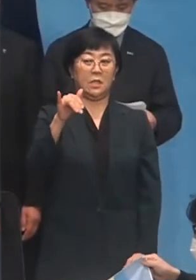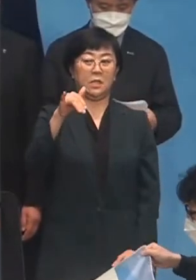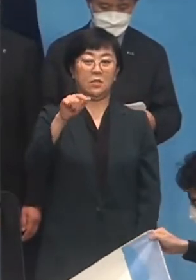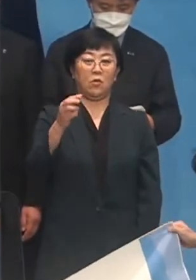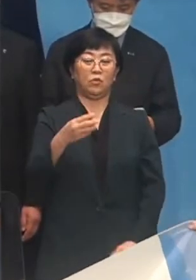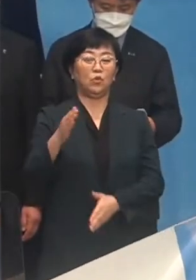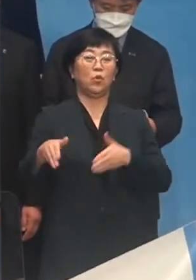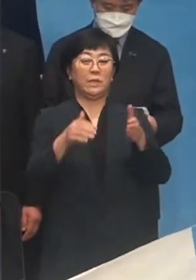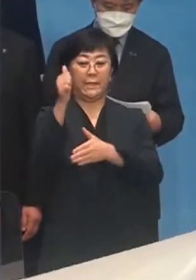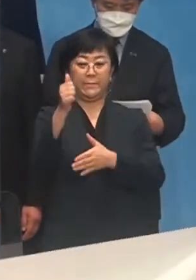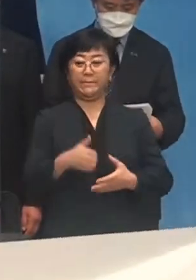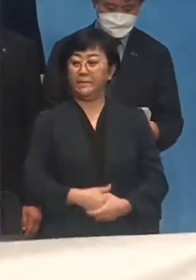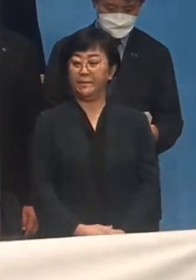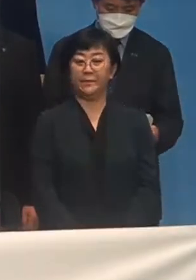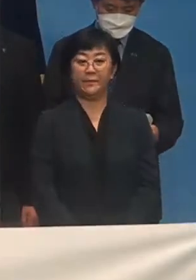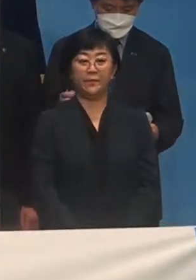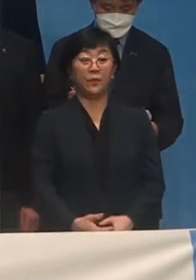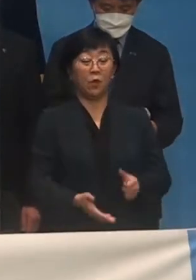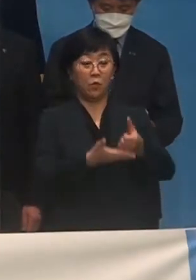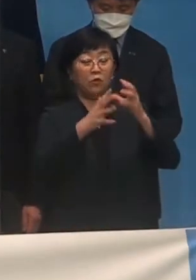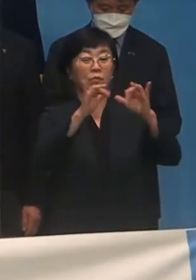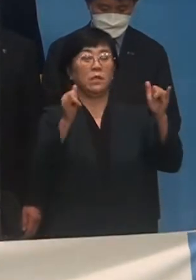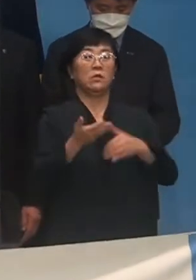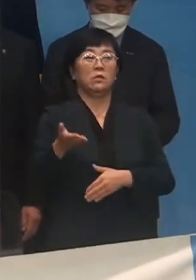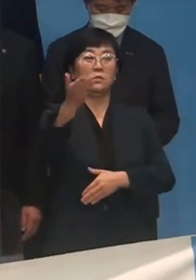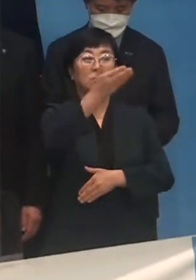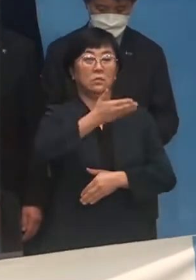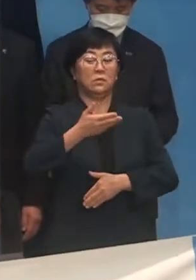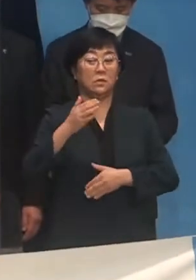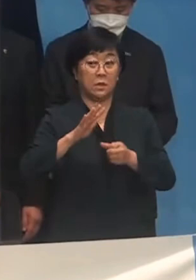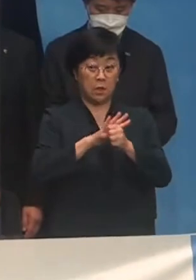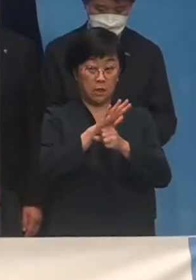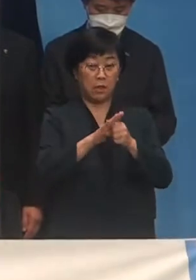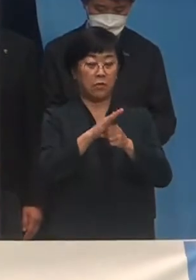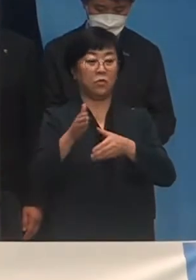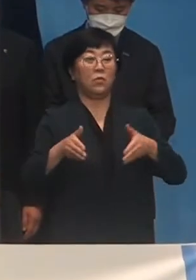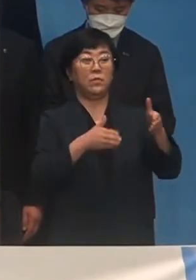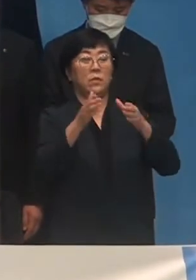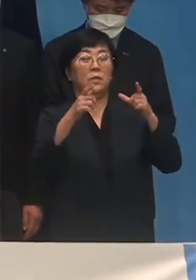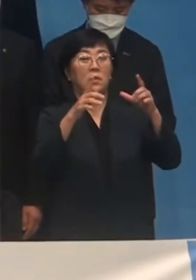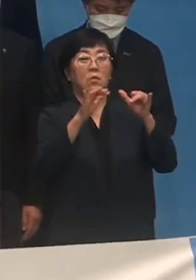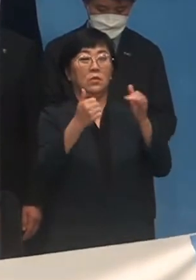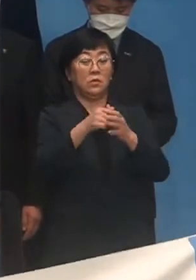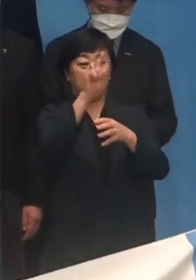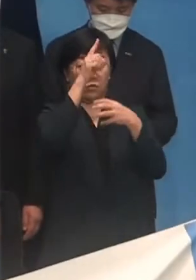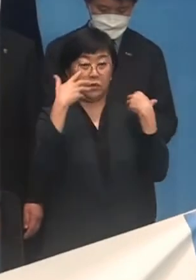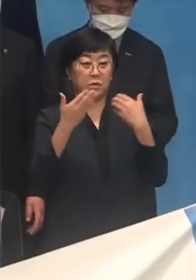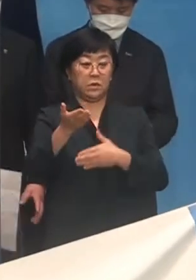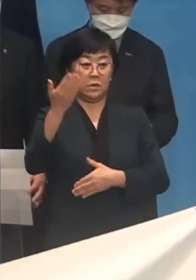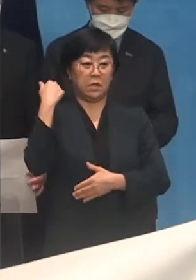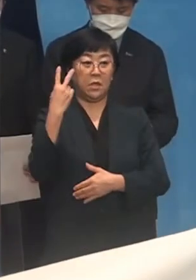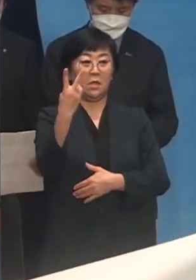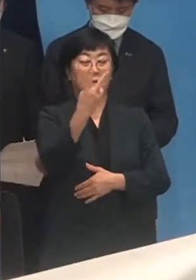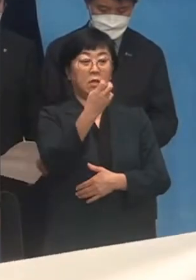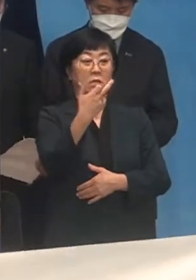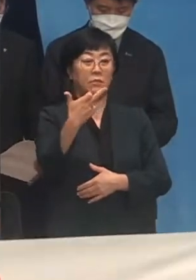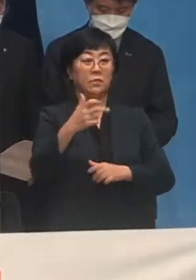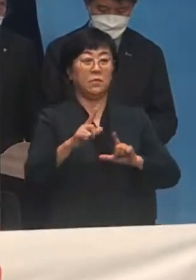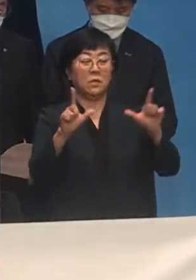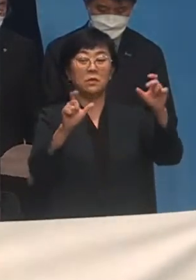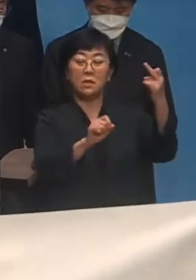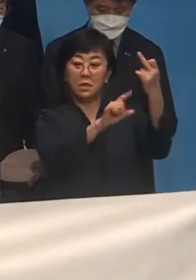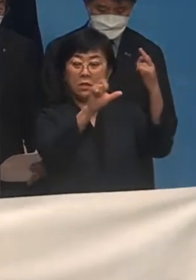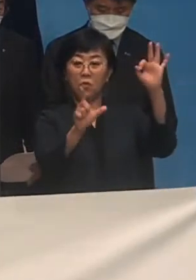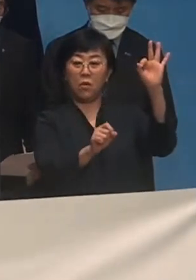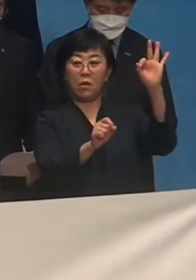경상북도 도지사입니다. 존경하는 국민 여러분, 그리고 사랑하는 도민 여러분, 정부는 지난 2017년